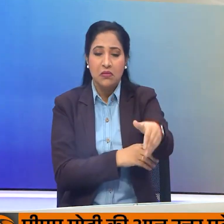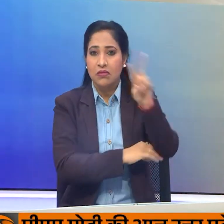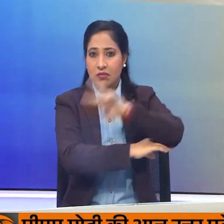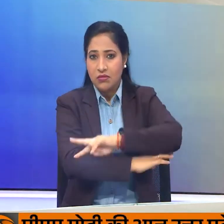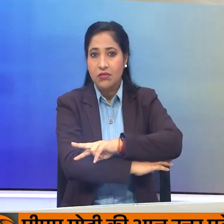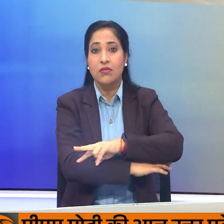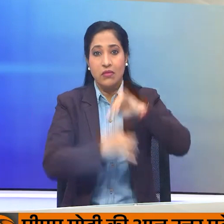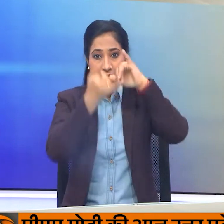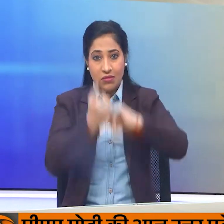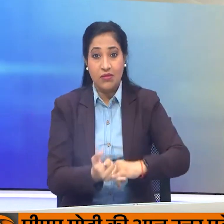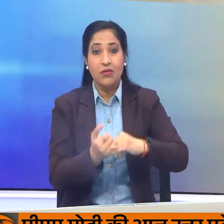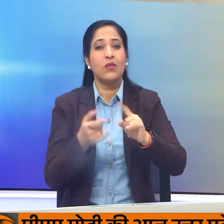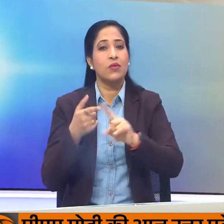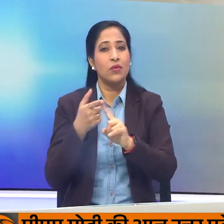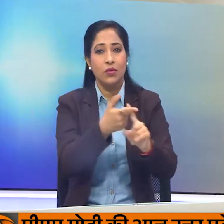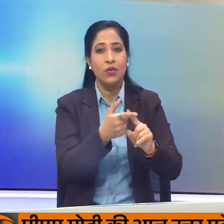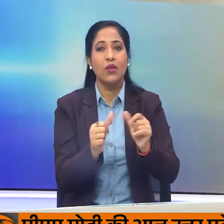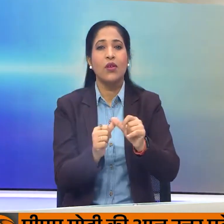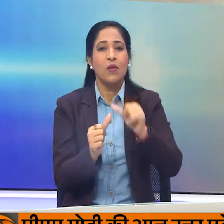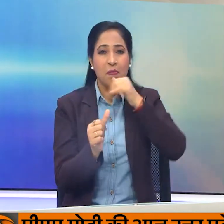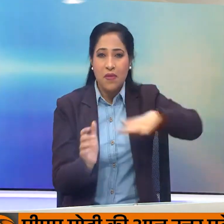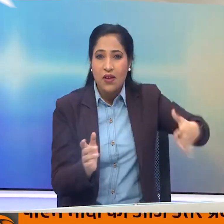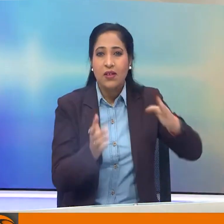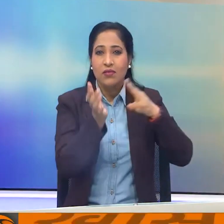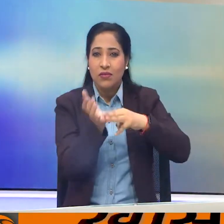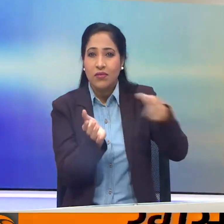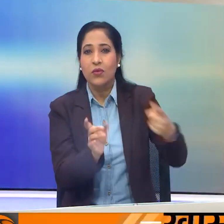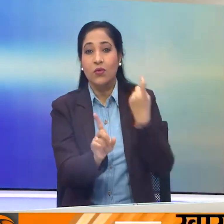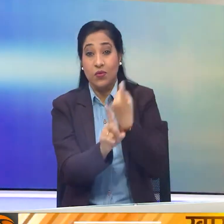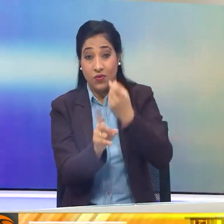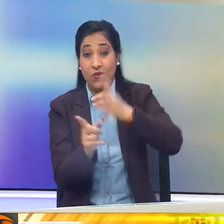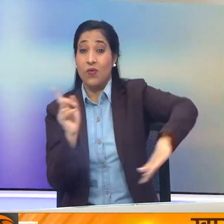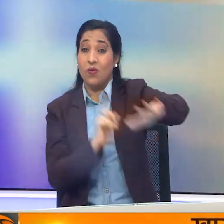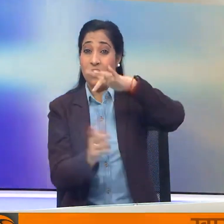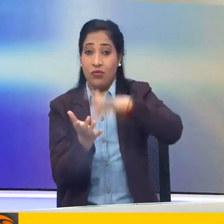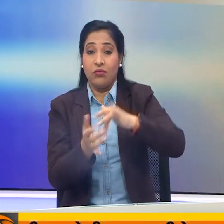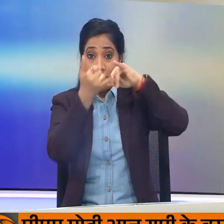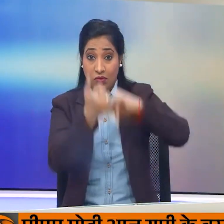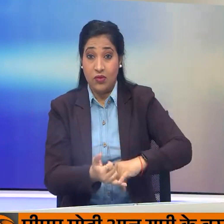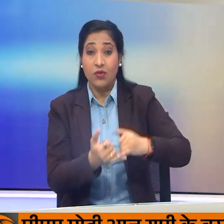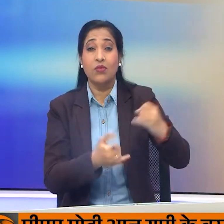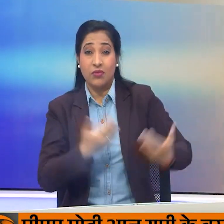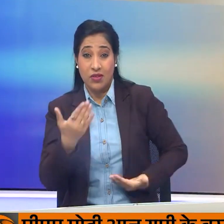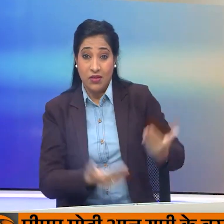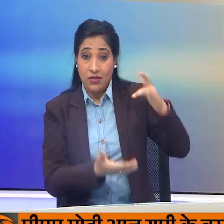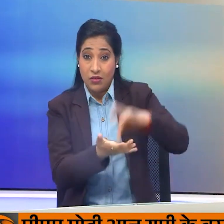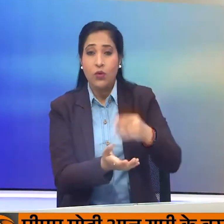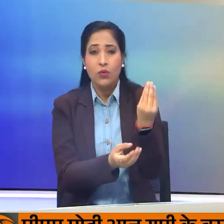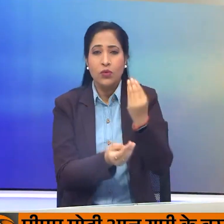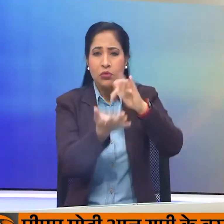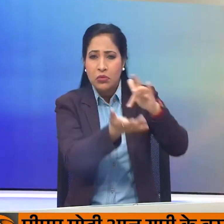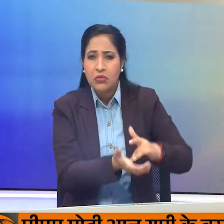दौरान दक्षिण पूर्व अरब सागर, मालदीव, कोमोरिन क्षेत्र और दक्षिण बंगाल की खाड़ी के कुछ हिस्सों